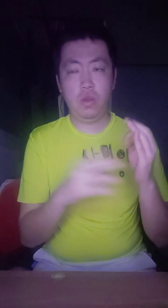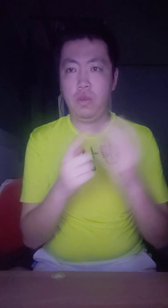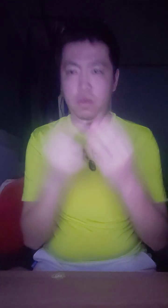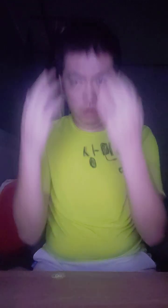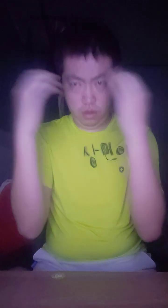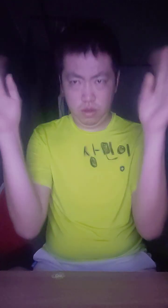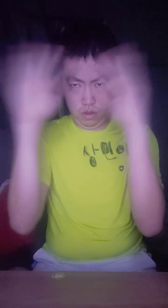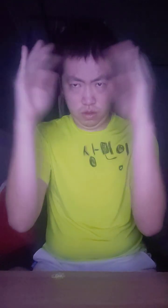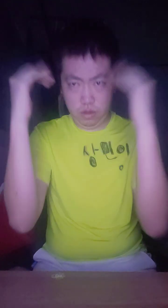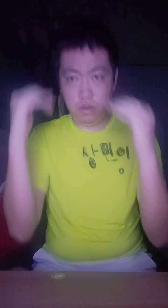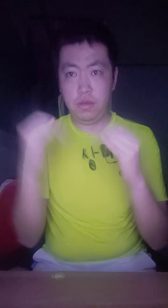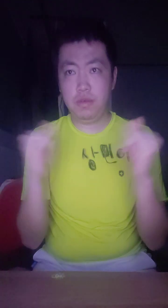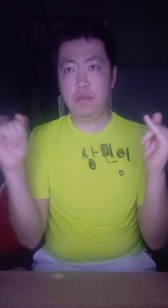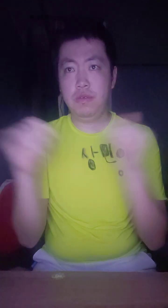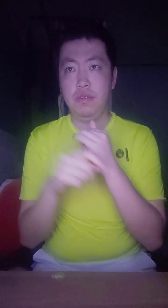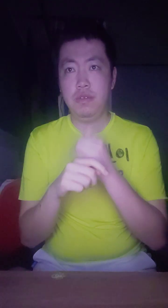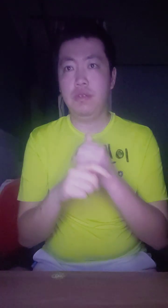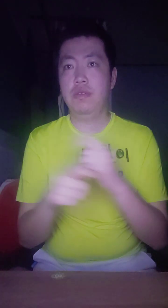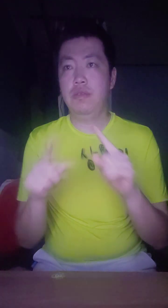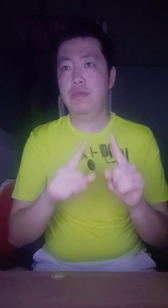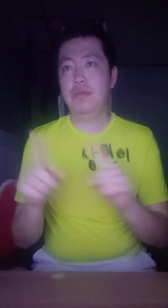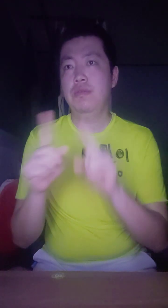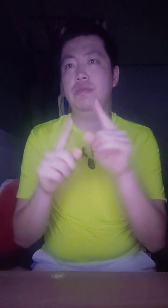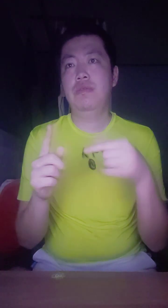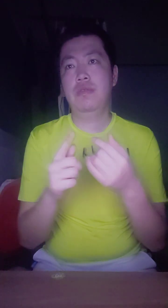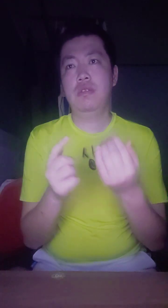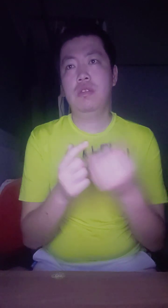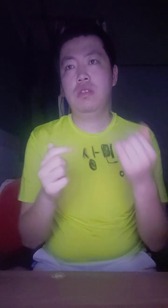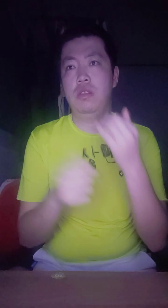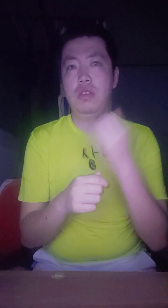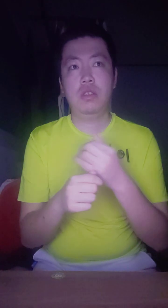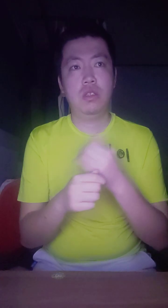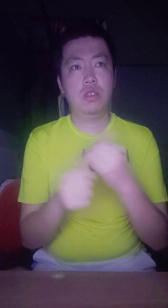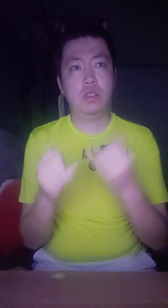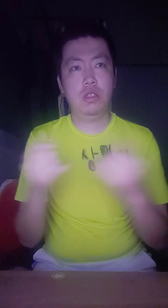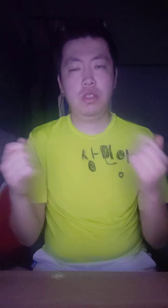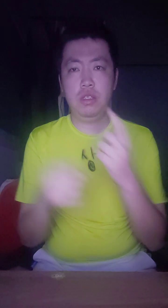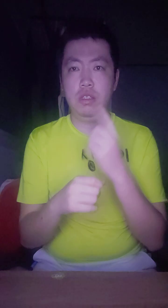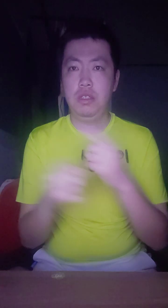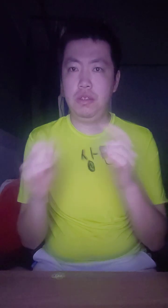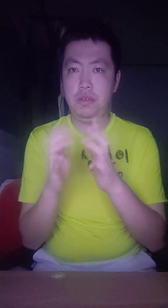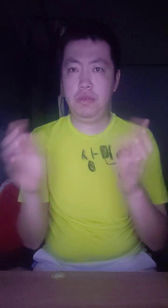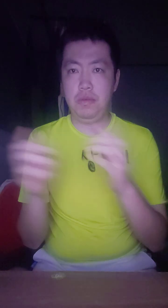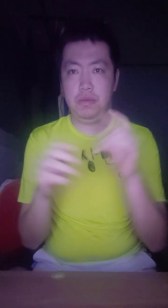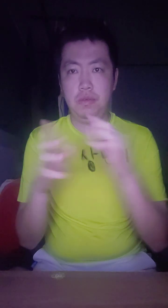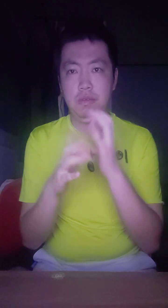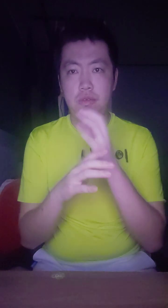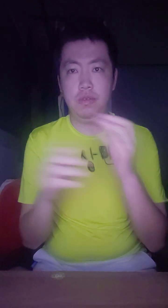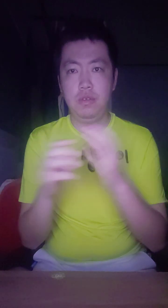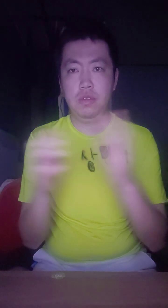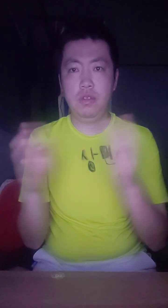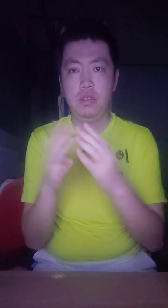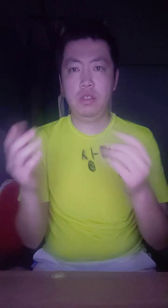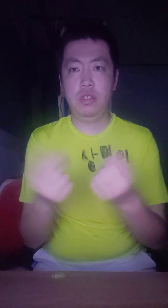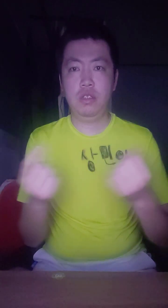폭염과 열대야도 계속될 전망이어서 주민들의 불편도 당분간 이어질 전망입니다. 장혁수 기자가